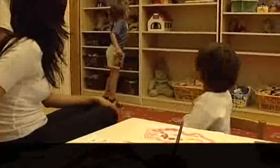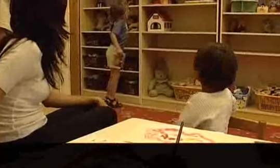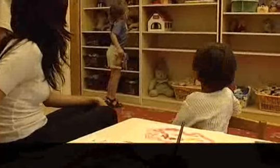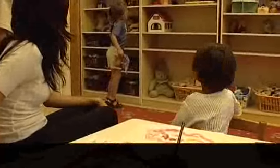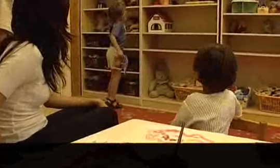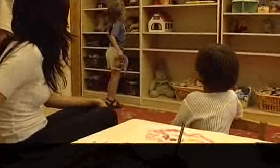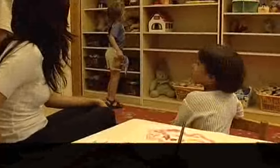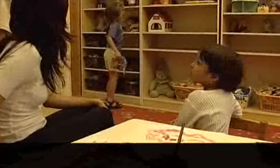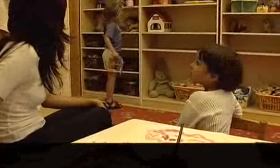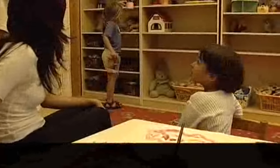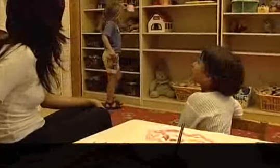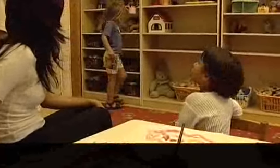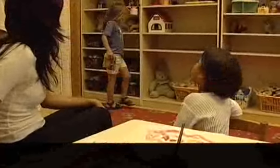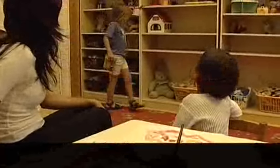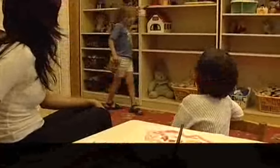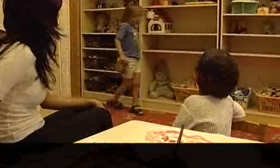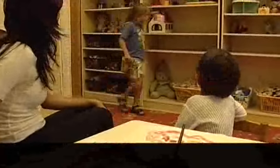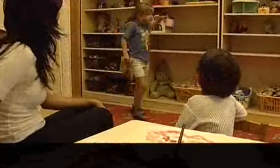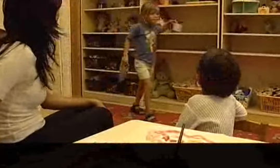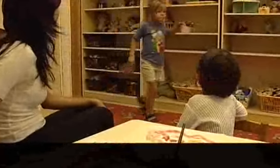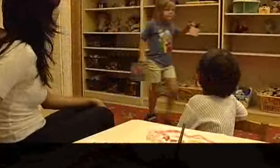Várjál kicsit, azt mondta neki.